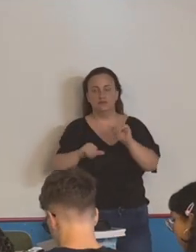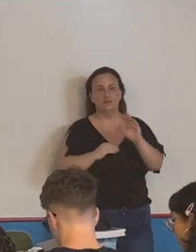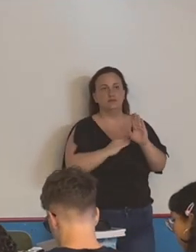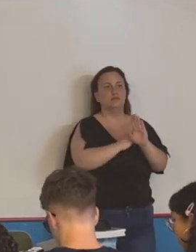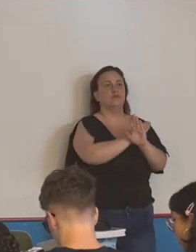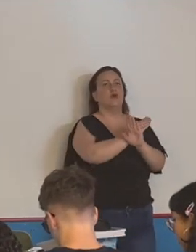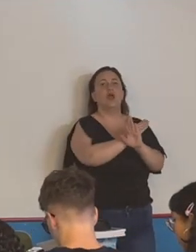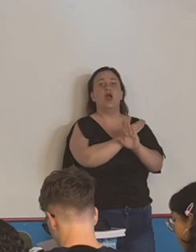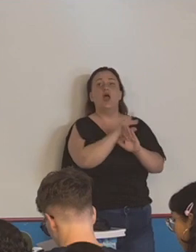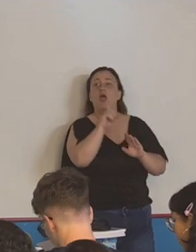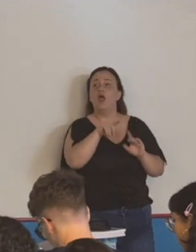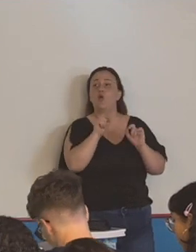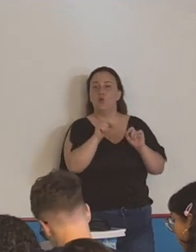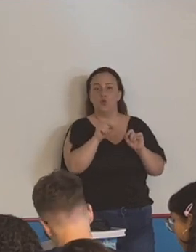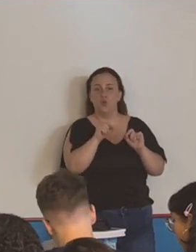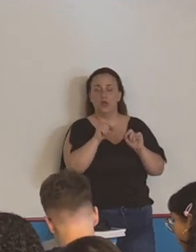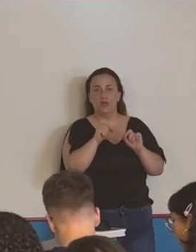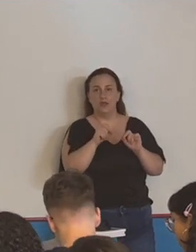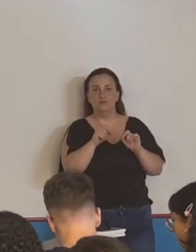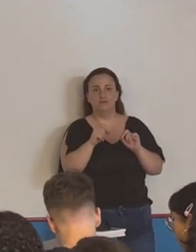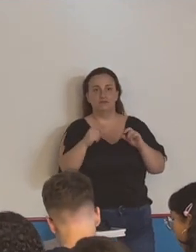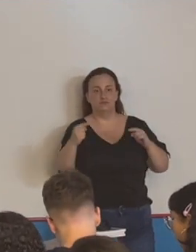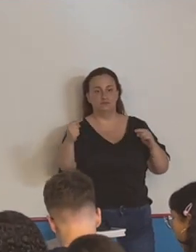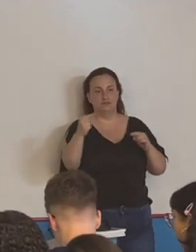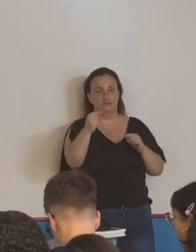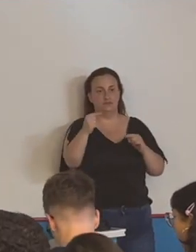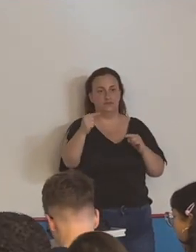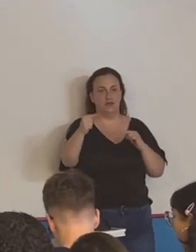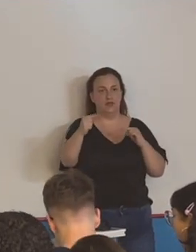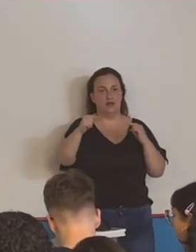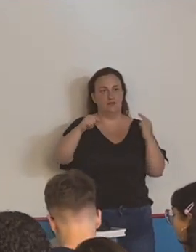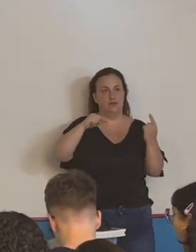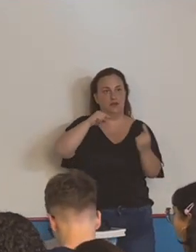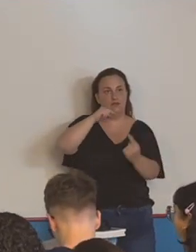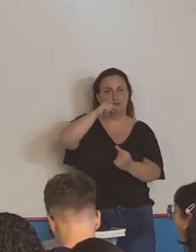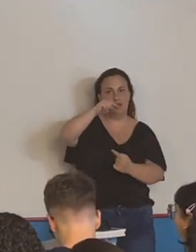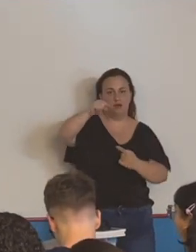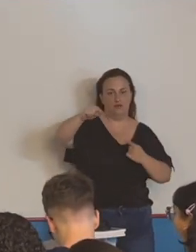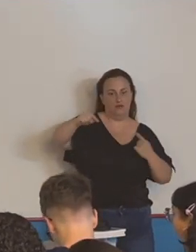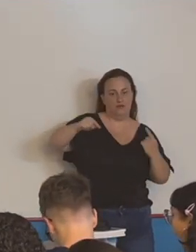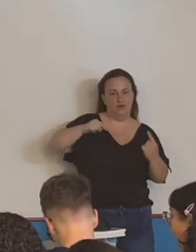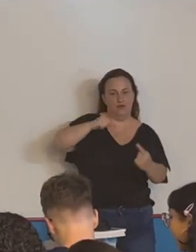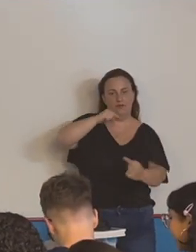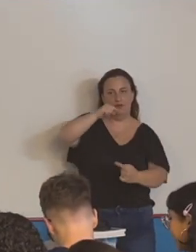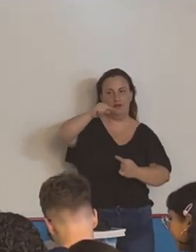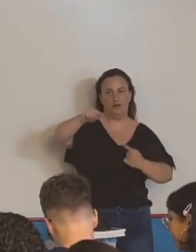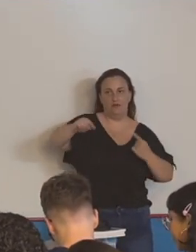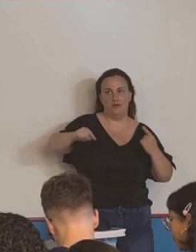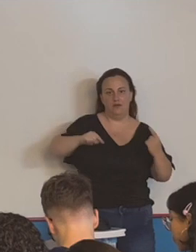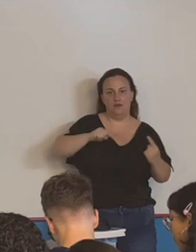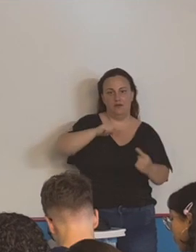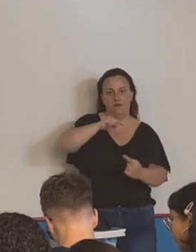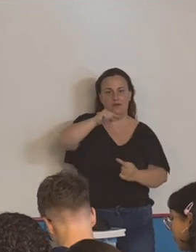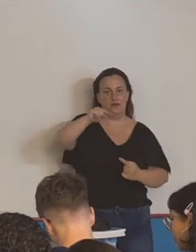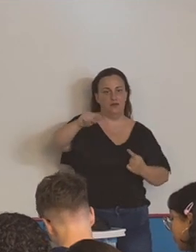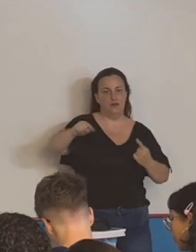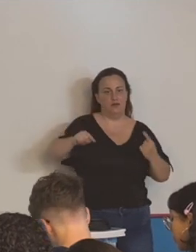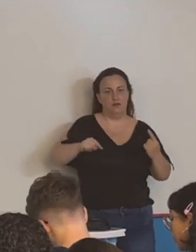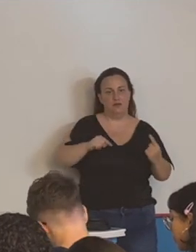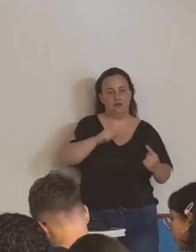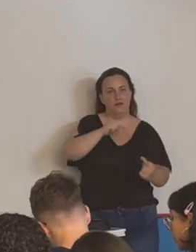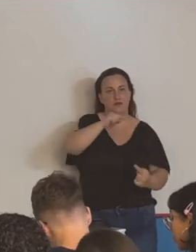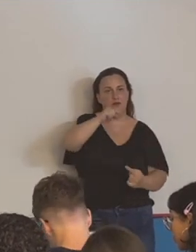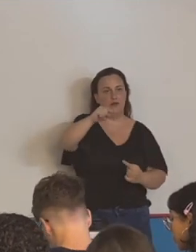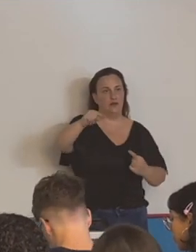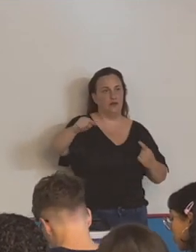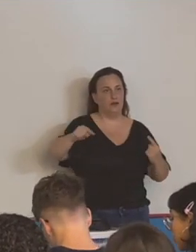inseria, né, estruturas no tronco para fazer ele rotacionar. Então, tirando o tronco, a máquina ficava igual